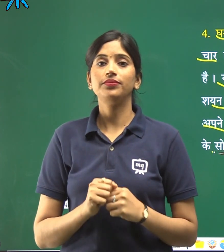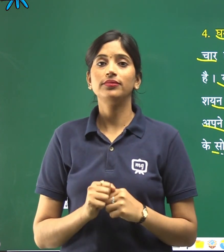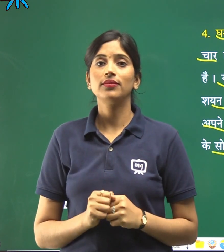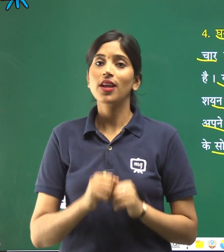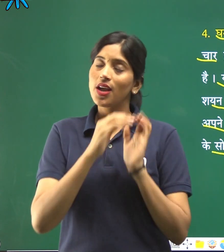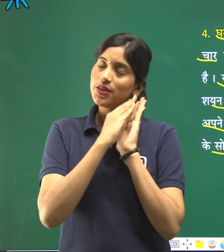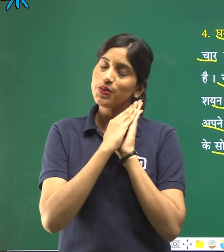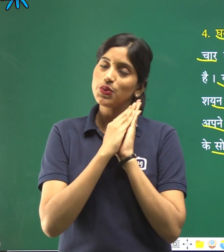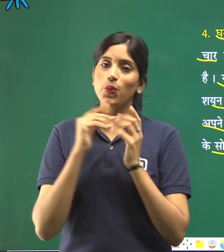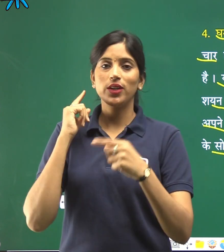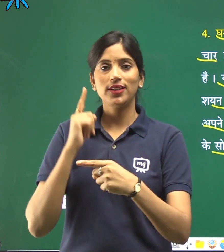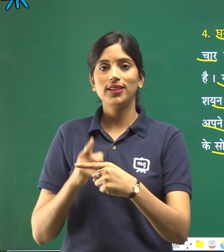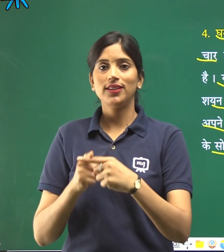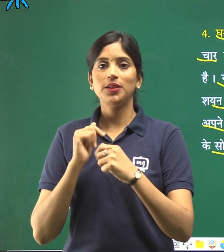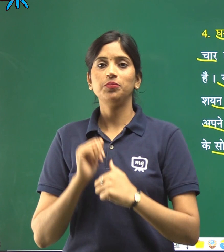सोने के लिए